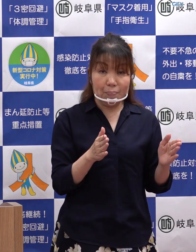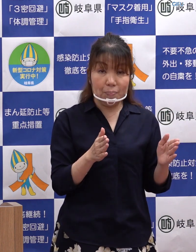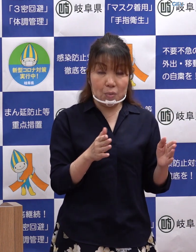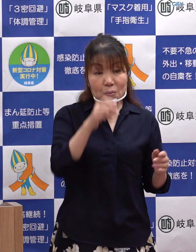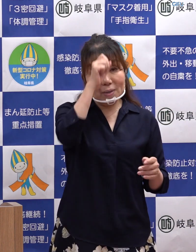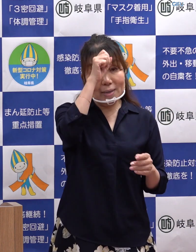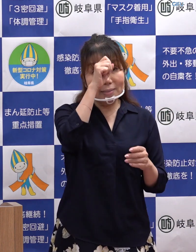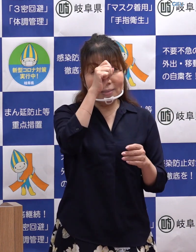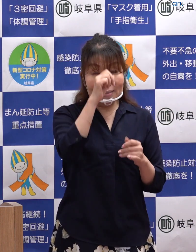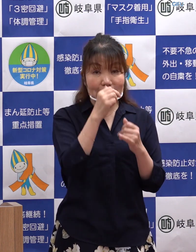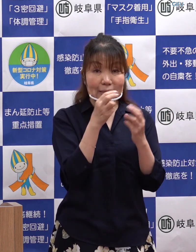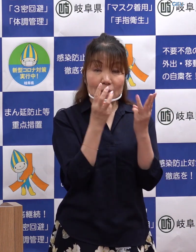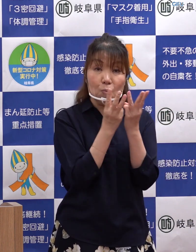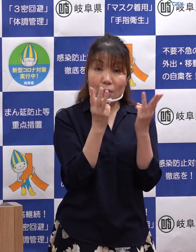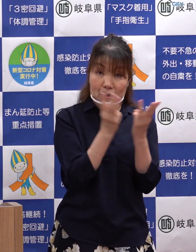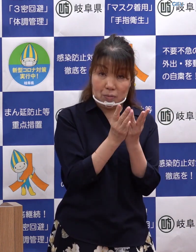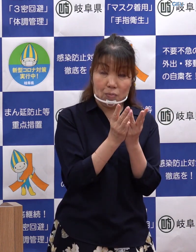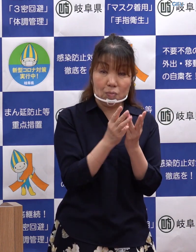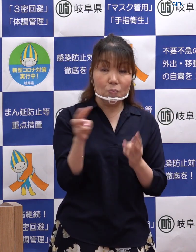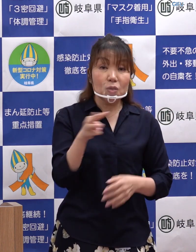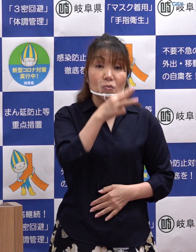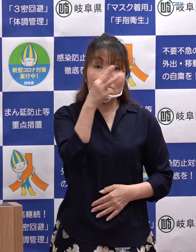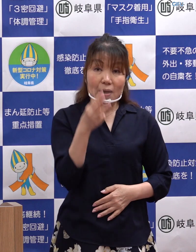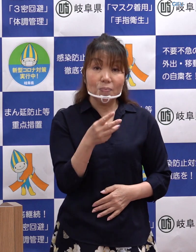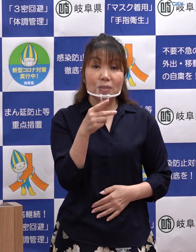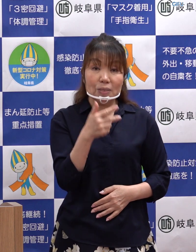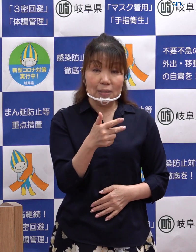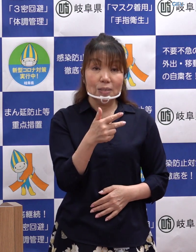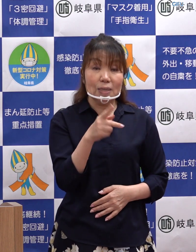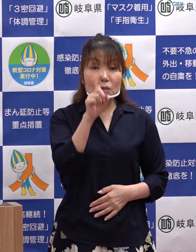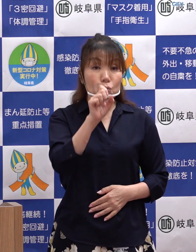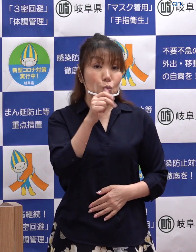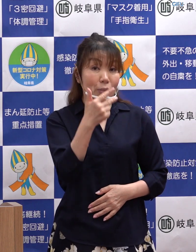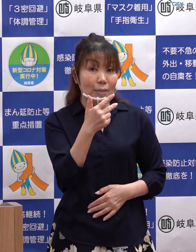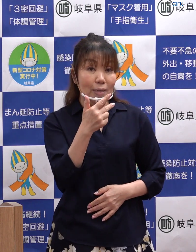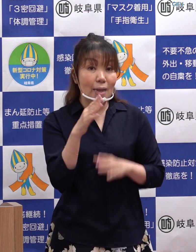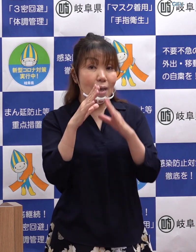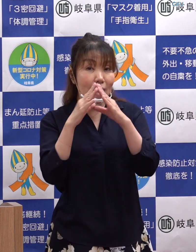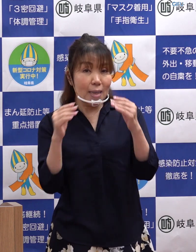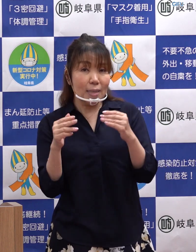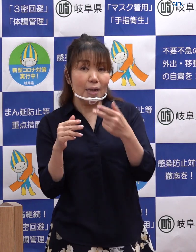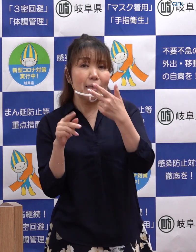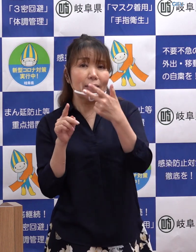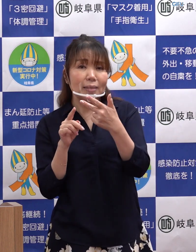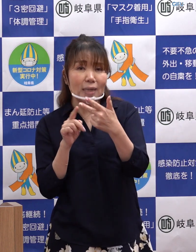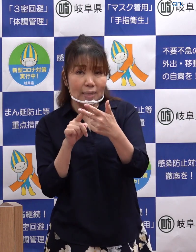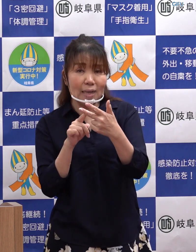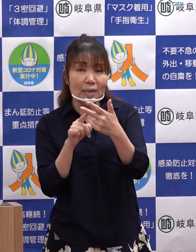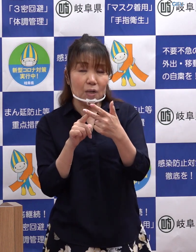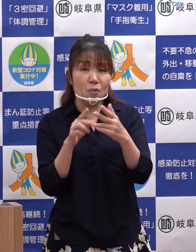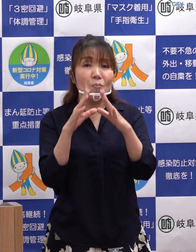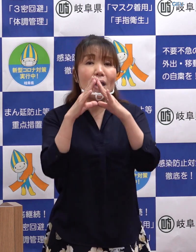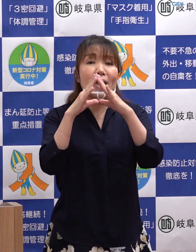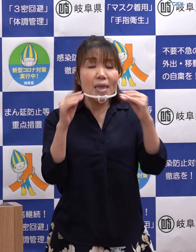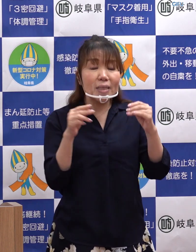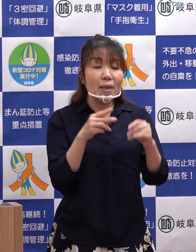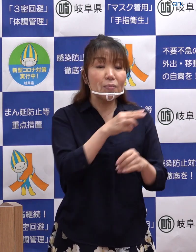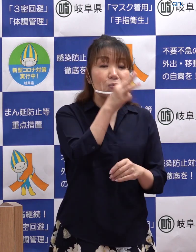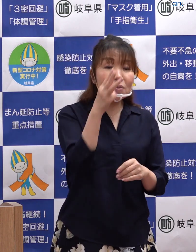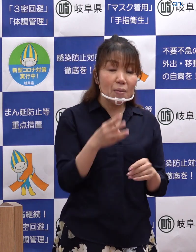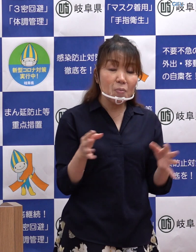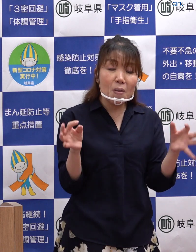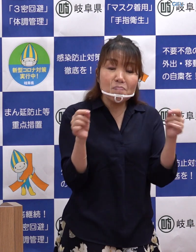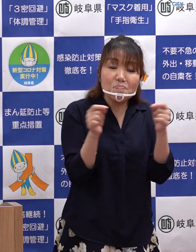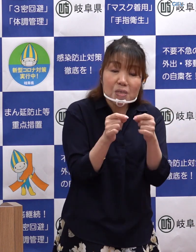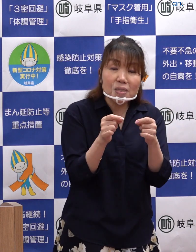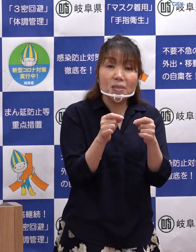患者数でありますが、水波市が17、江名が7でありますが、もう江名、水波はほぼ一体だという、